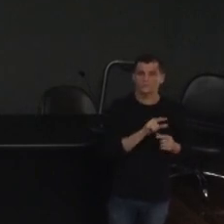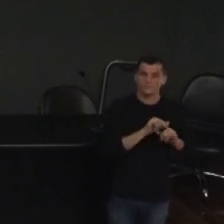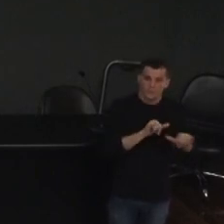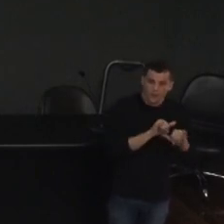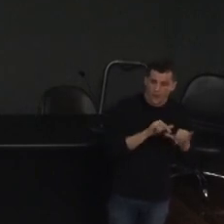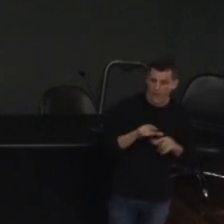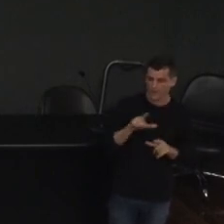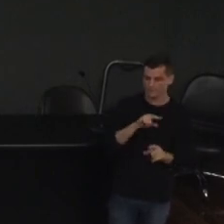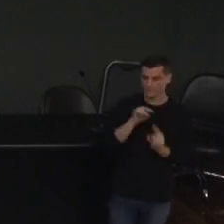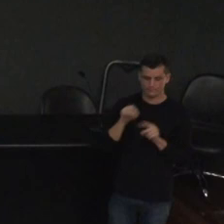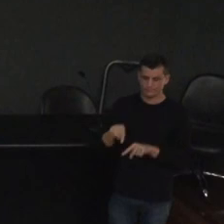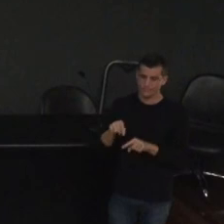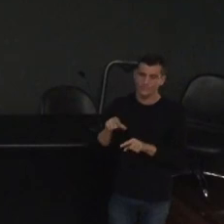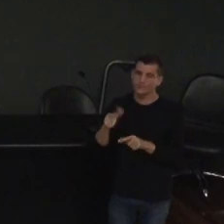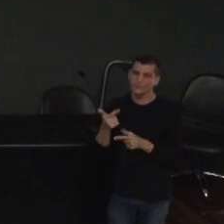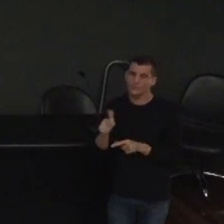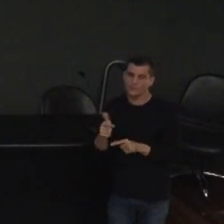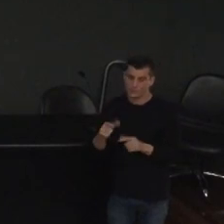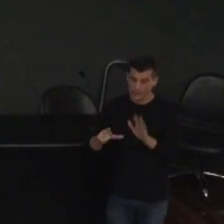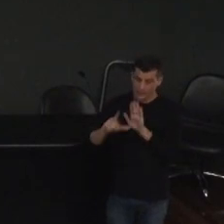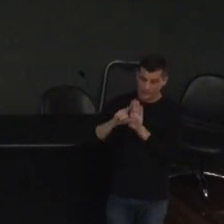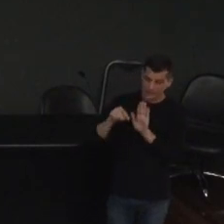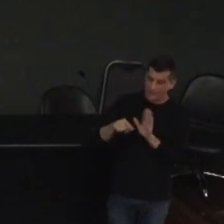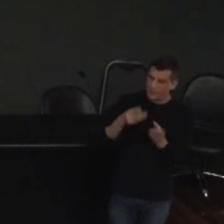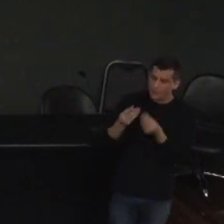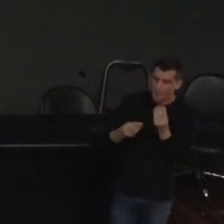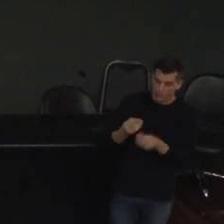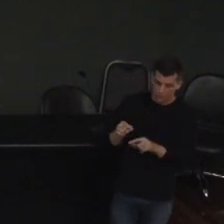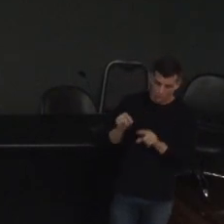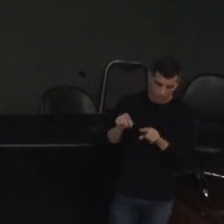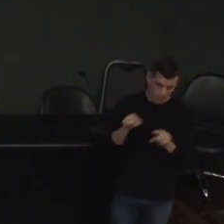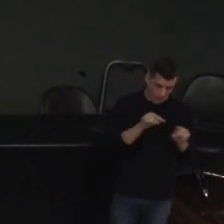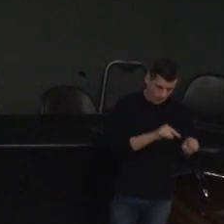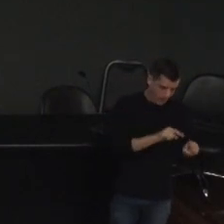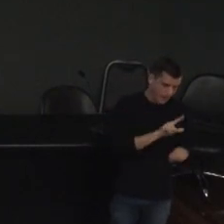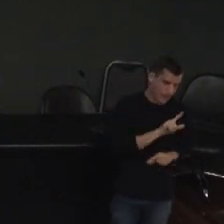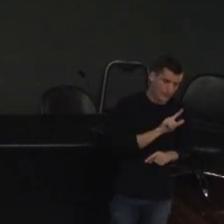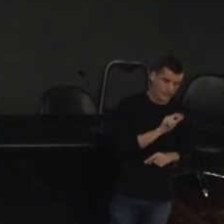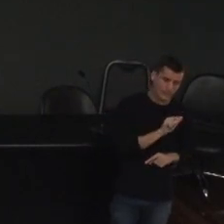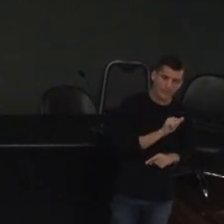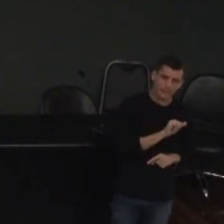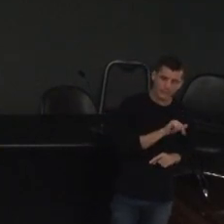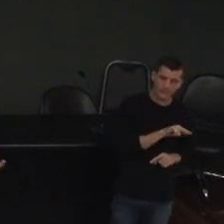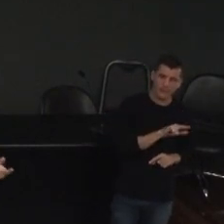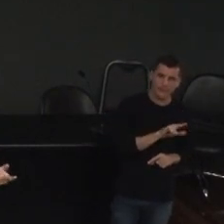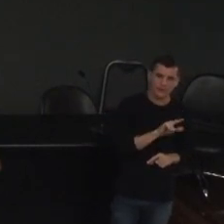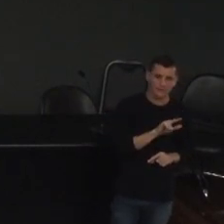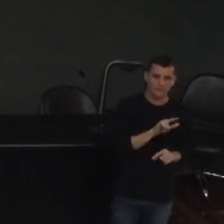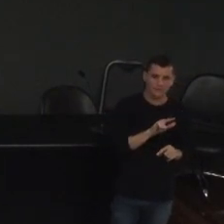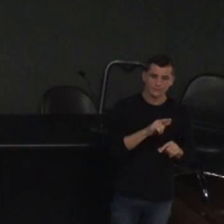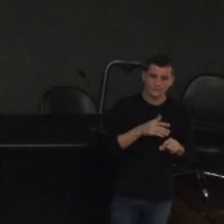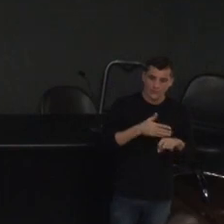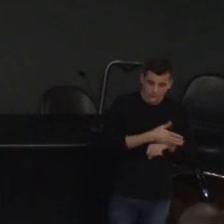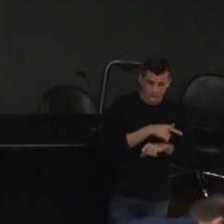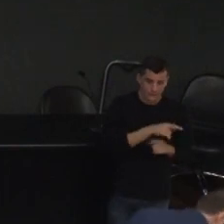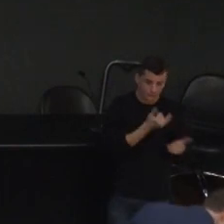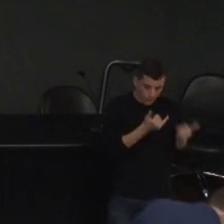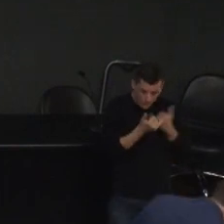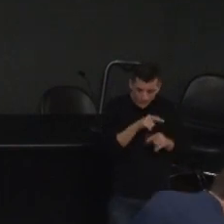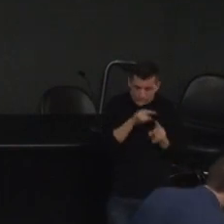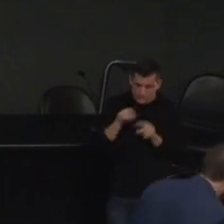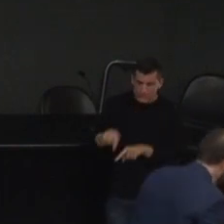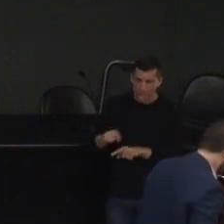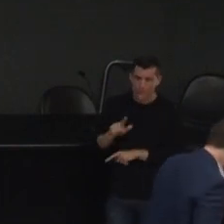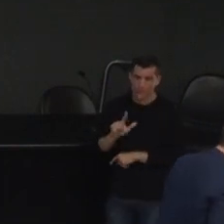posterior não revogou a lai em nenhum dos seus aspectos então todos os dispositivos